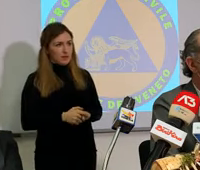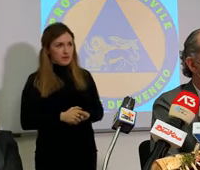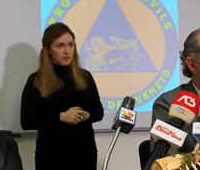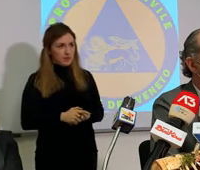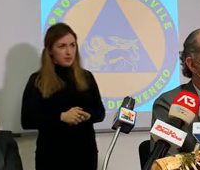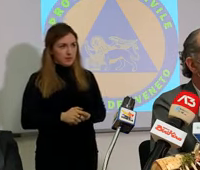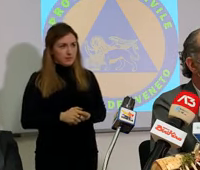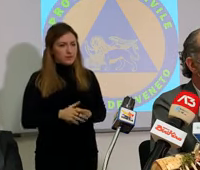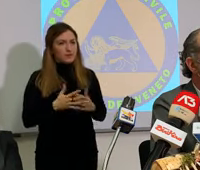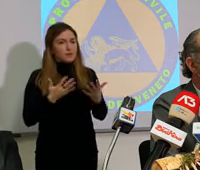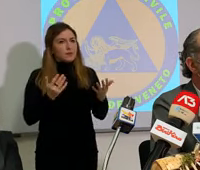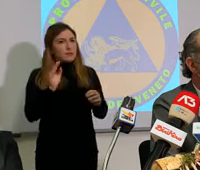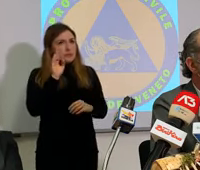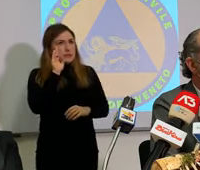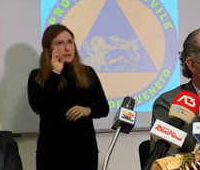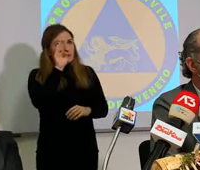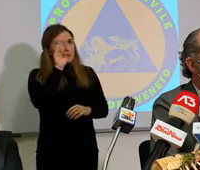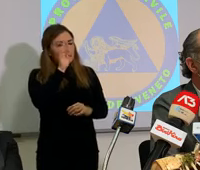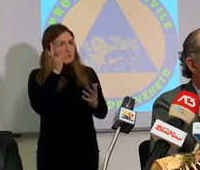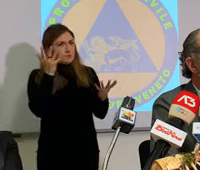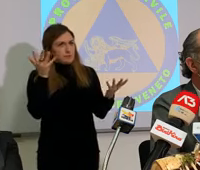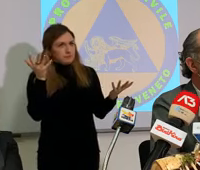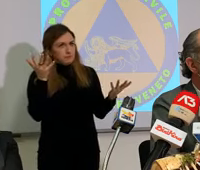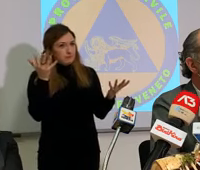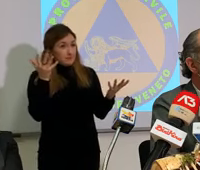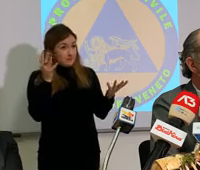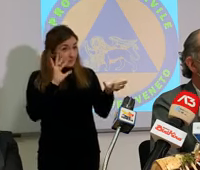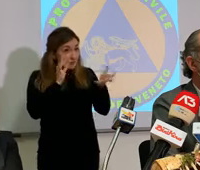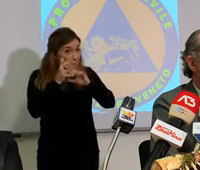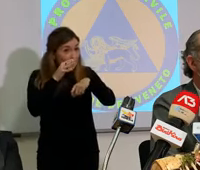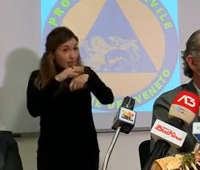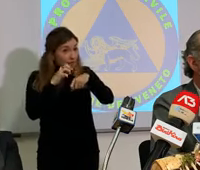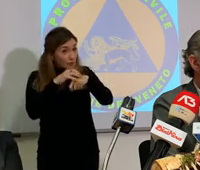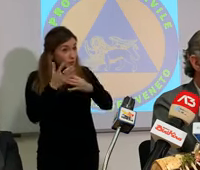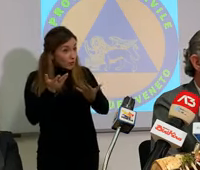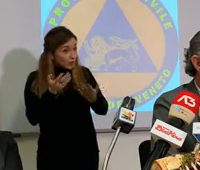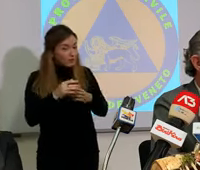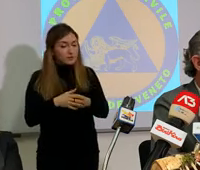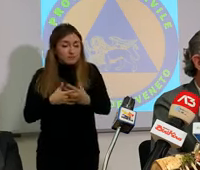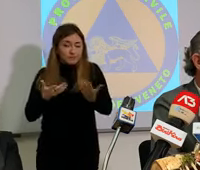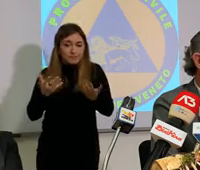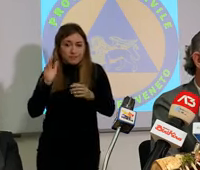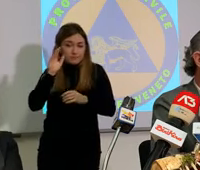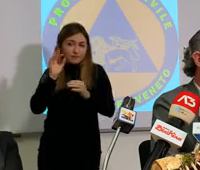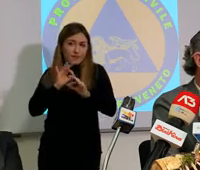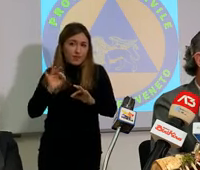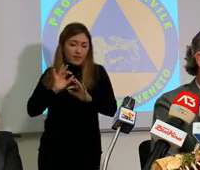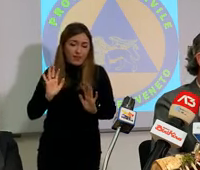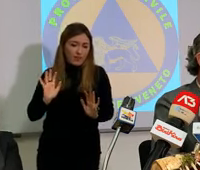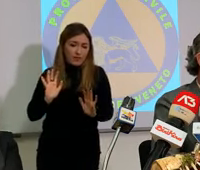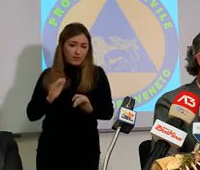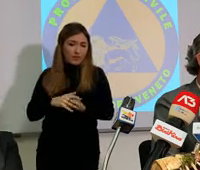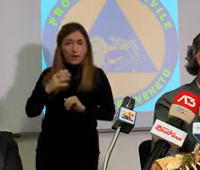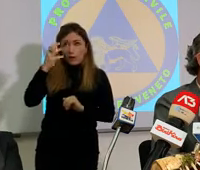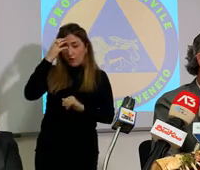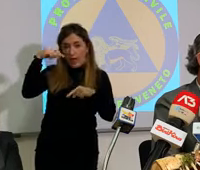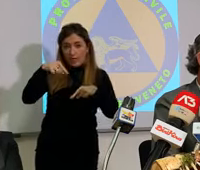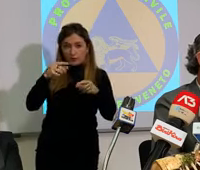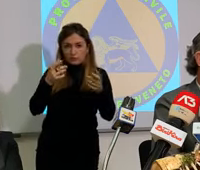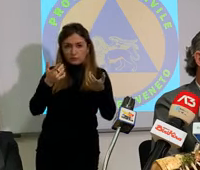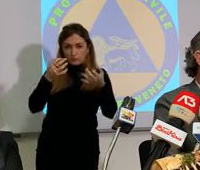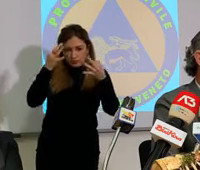la prospettiva è arancione prospettiva e nulla nel senso guardate se un governo sta decidendo insieme